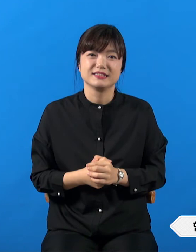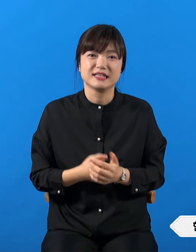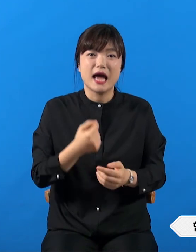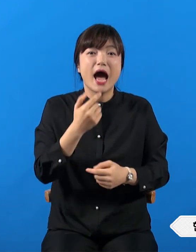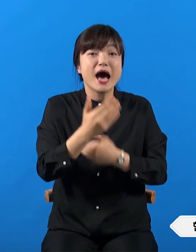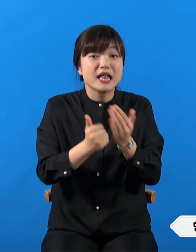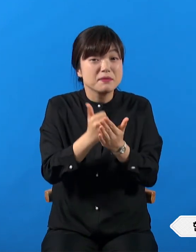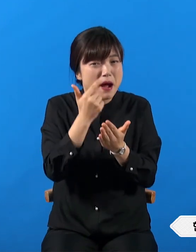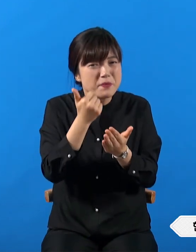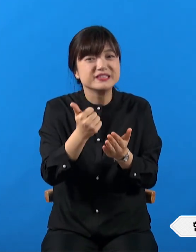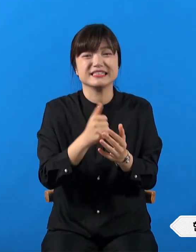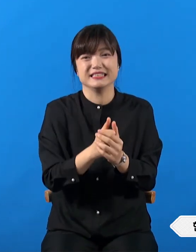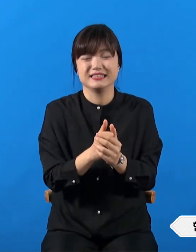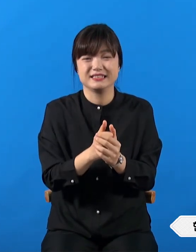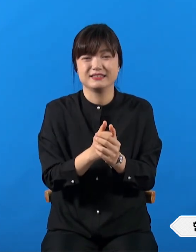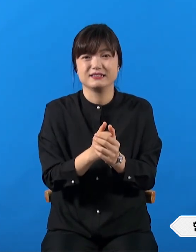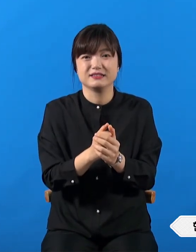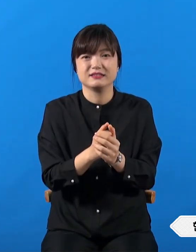하나님 아버지.